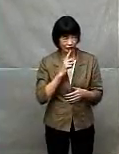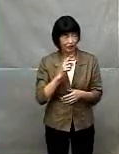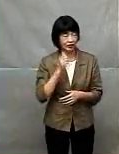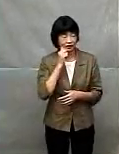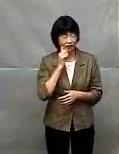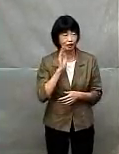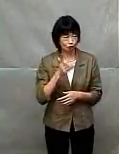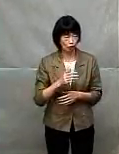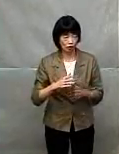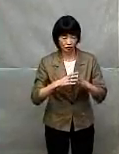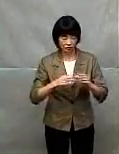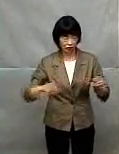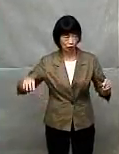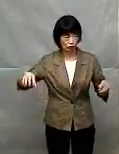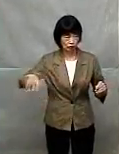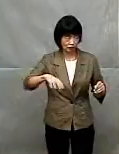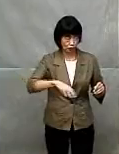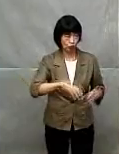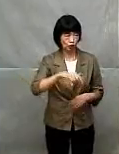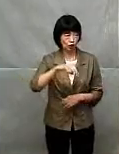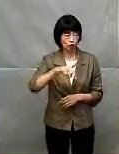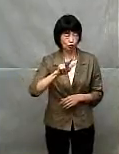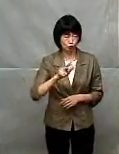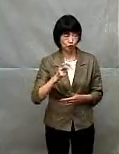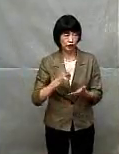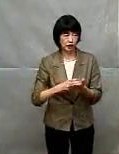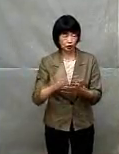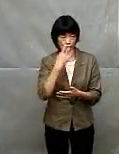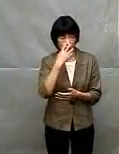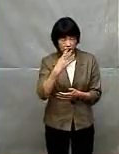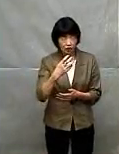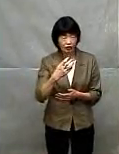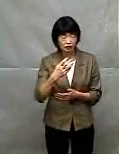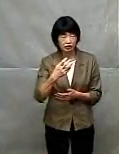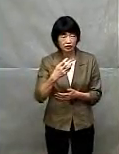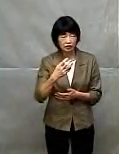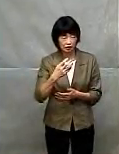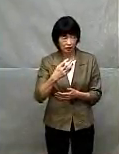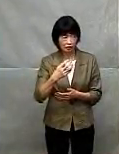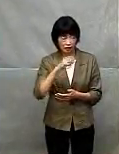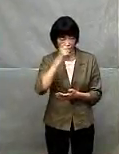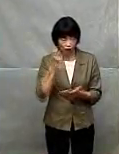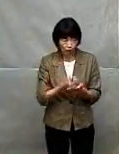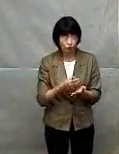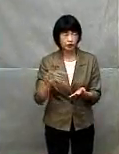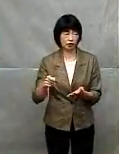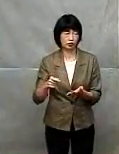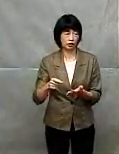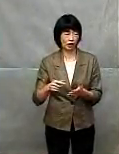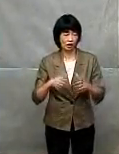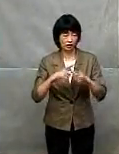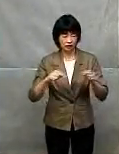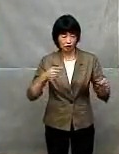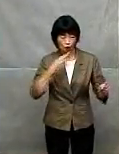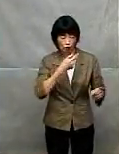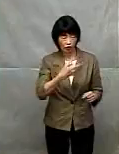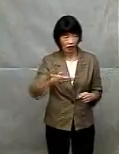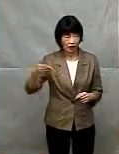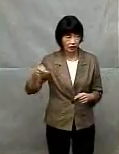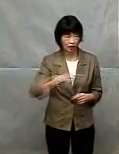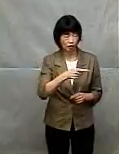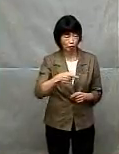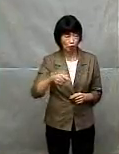国、太平洋側がフル規格でつながっている中ですね、日本海側の方もフル規格で、つなぐの